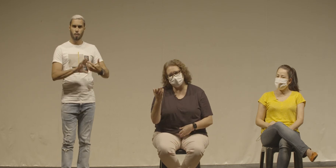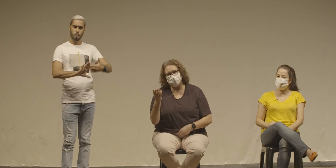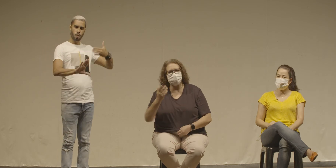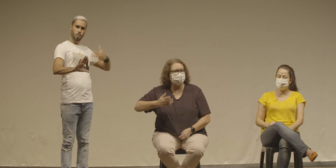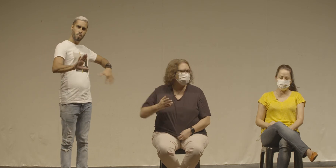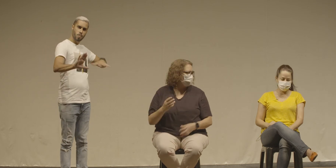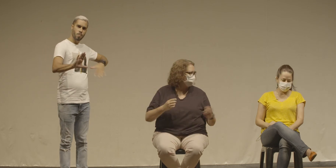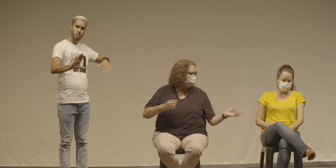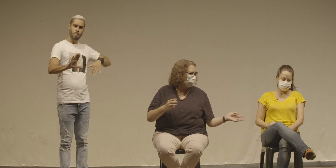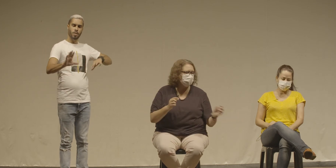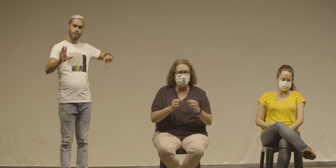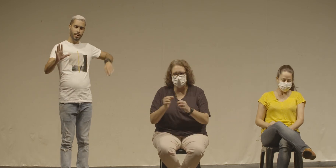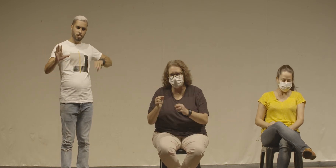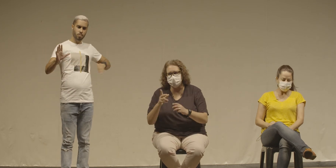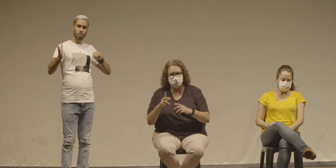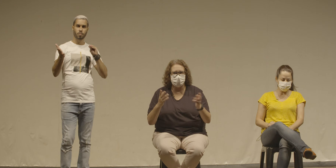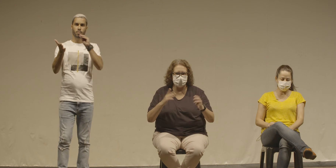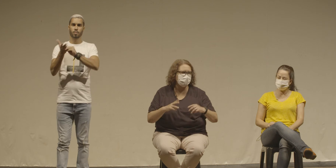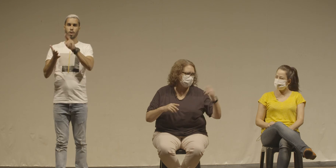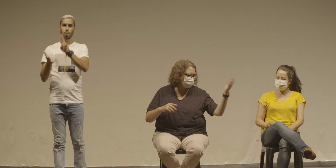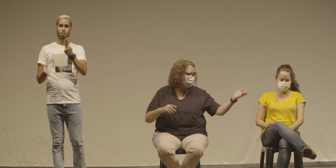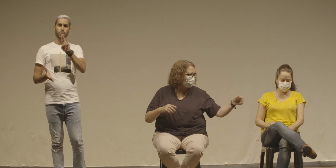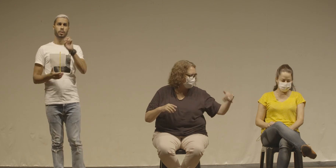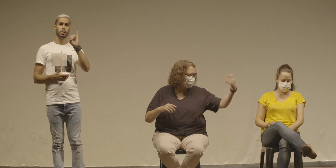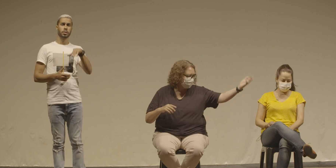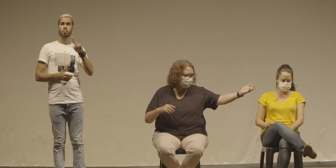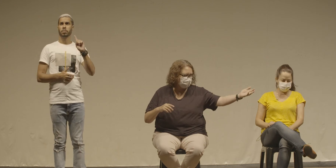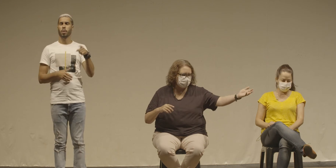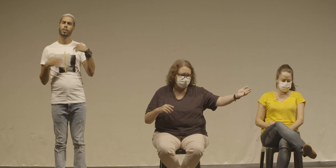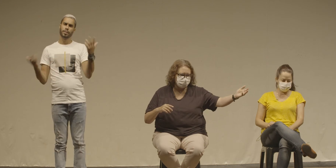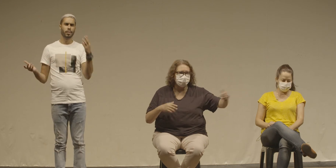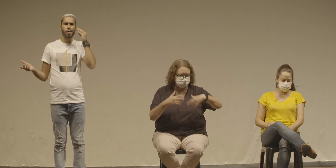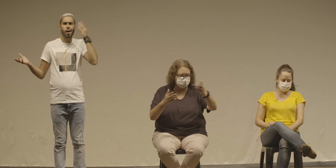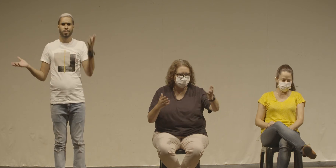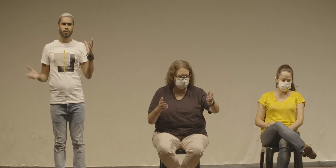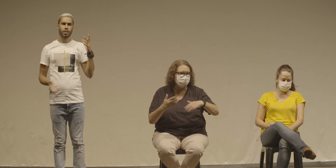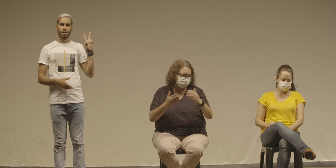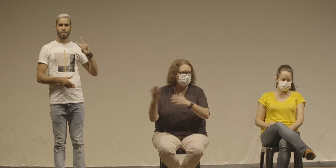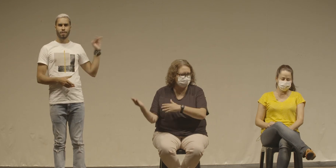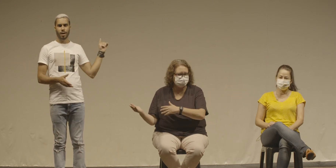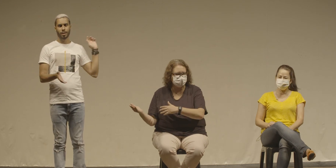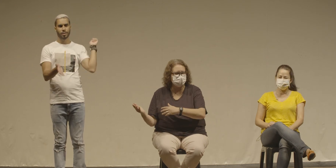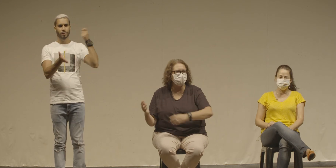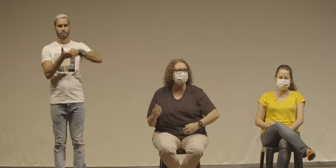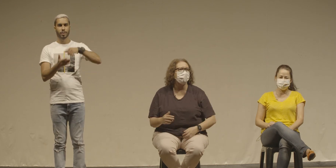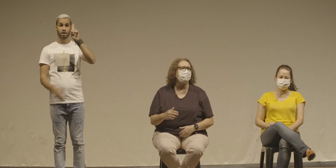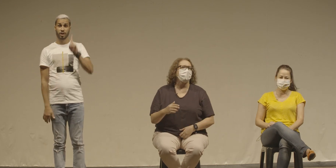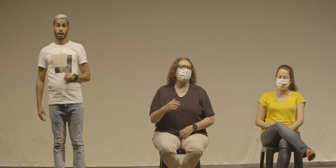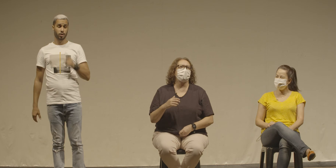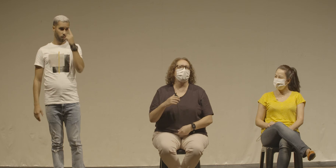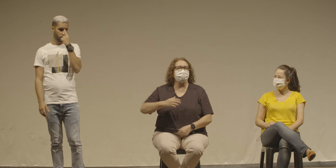ser utilizado, se ela vai utilizar alguma coisa e, obviamente, aí ela vai pagar o direito de imagem para ela poder fazer esse